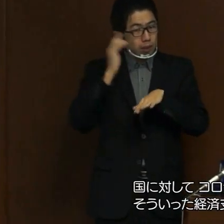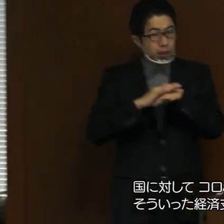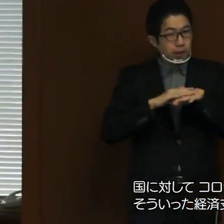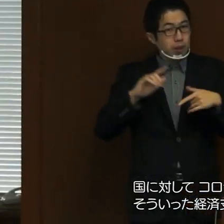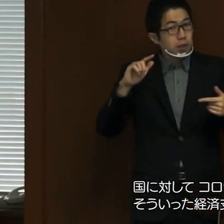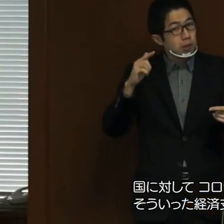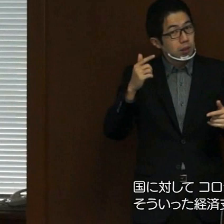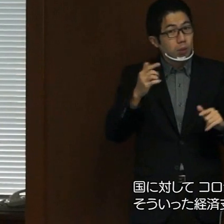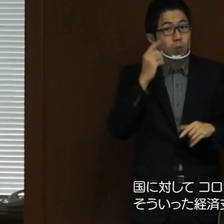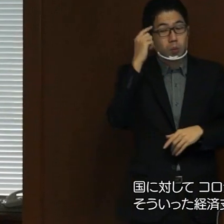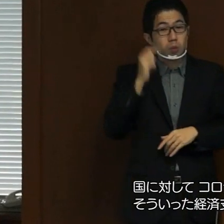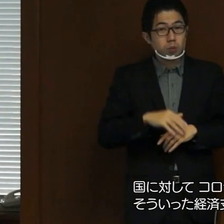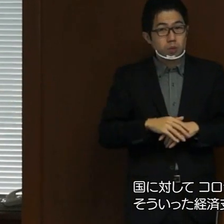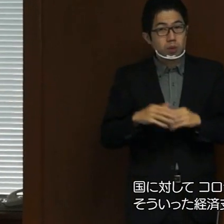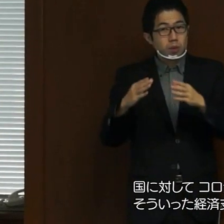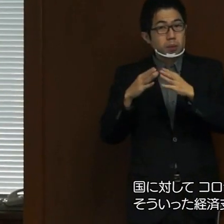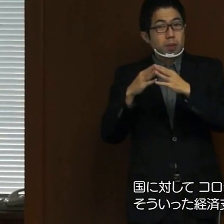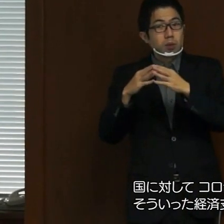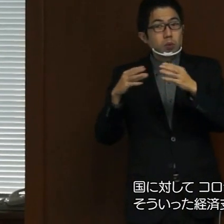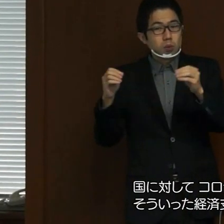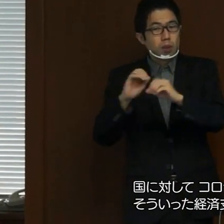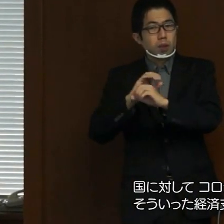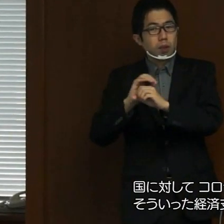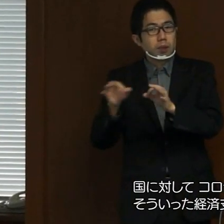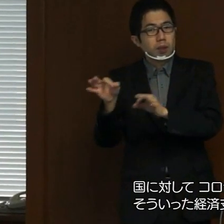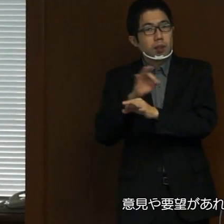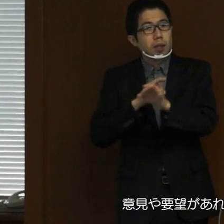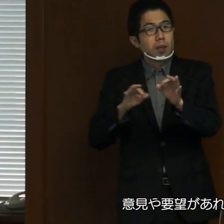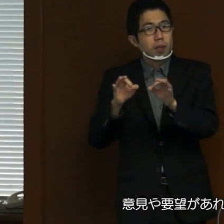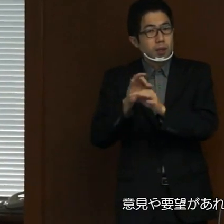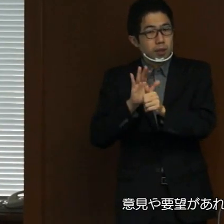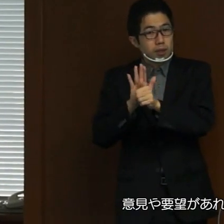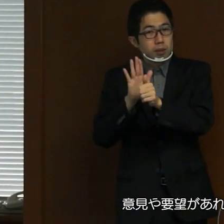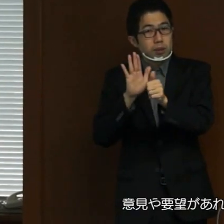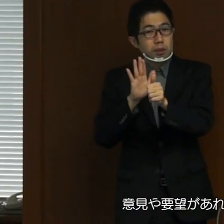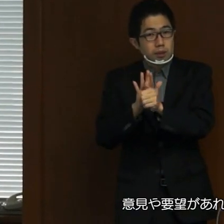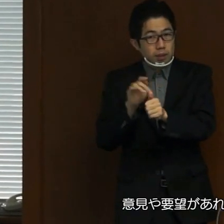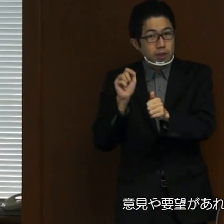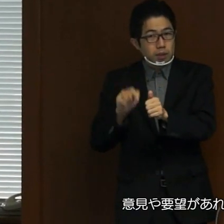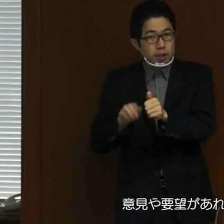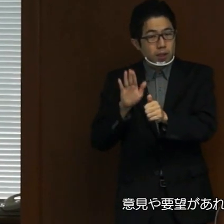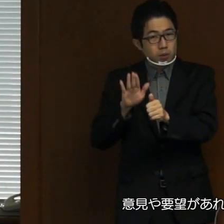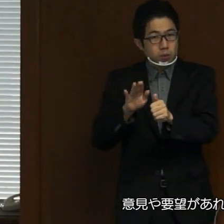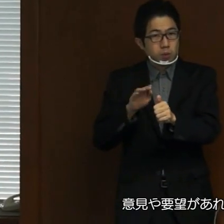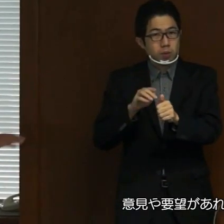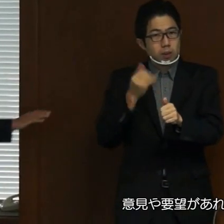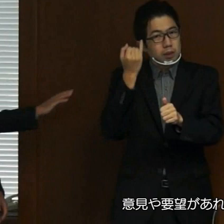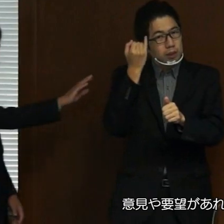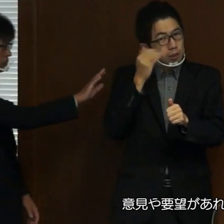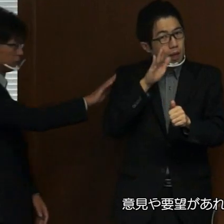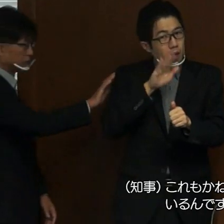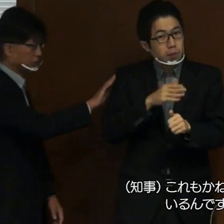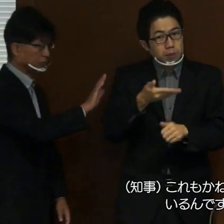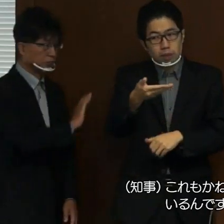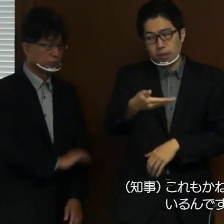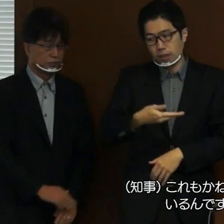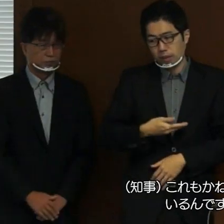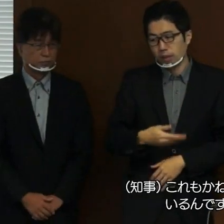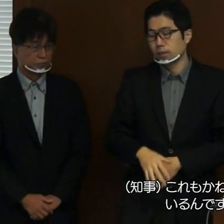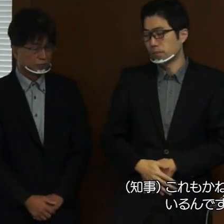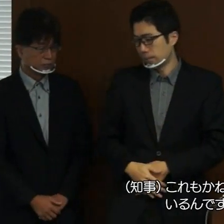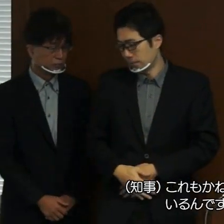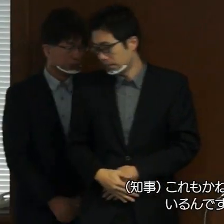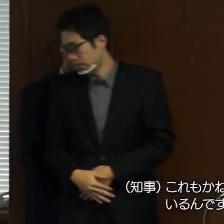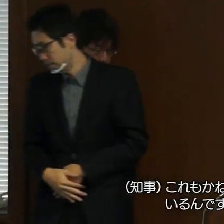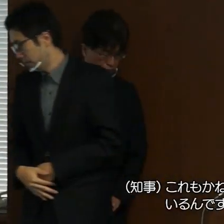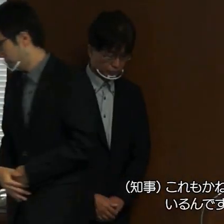国に対してですね、コロナ対応はそういった経済支援策について意見や要望があればお願いします。 はい、これもか